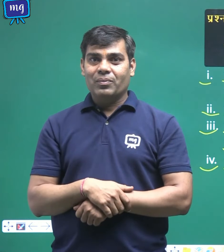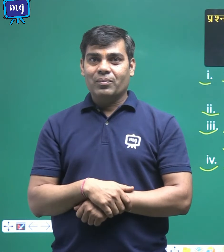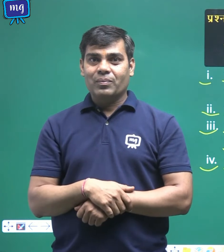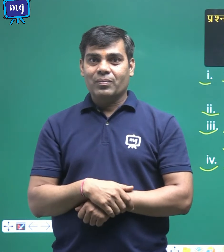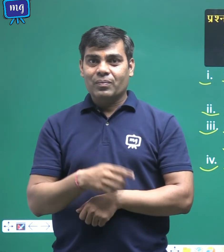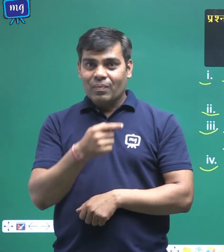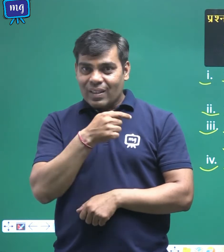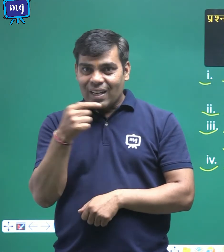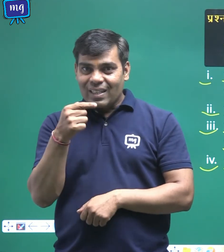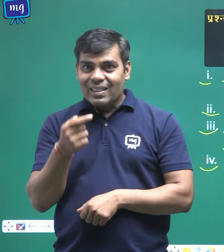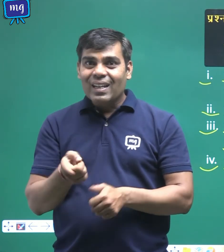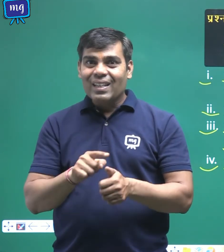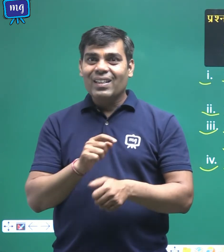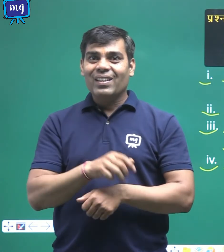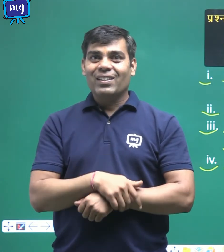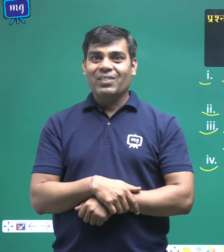खालिस्तान की